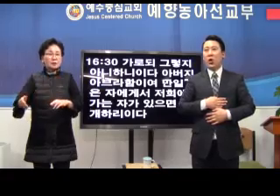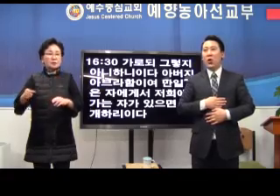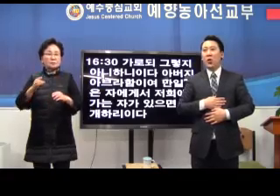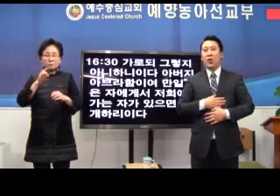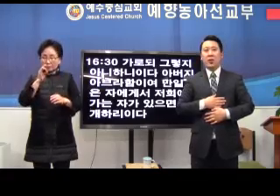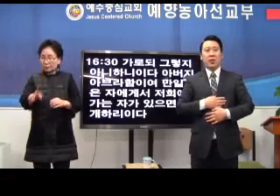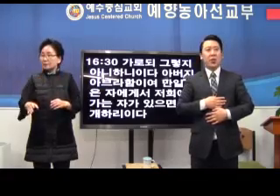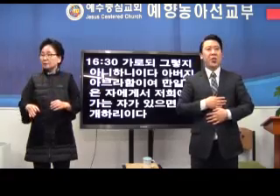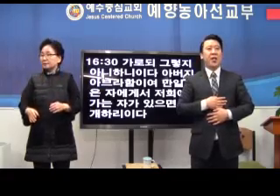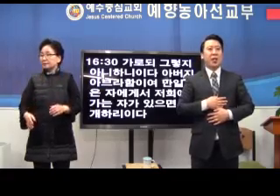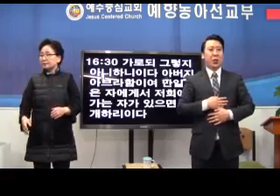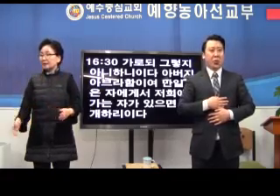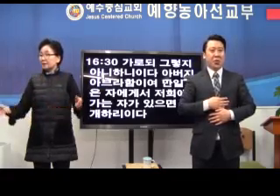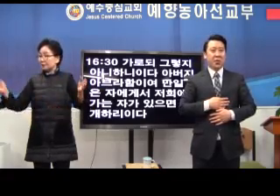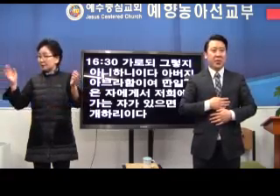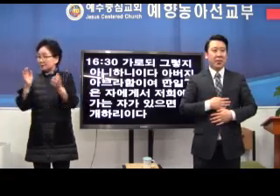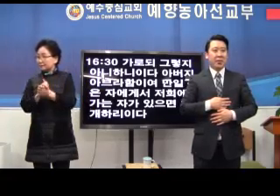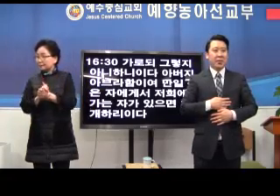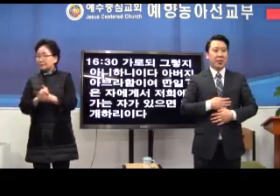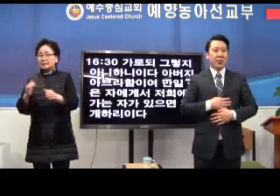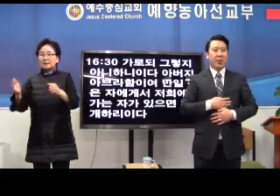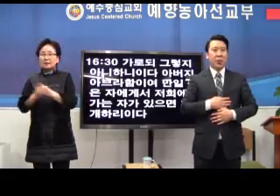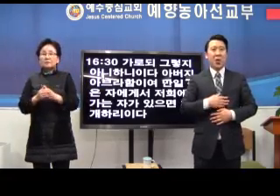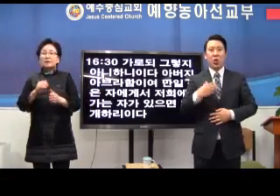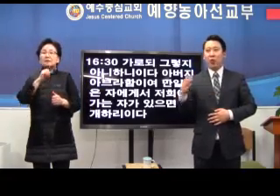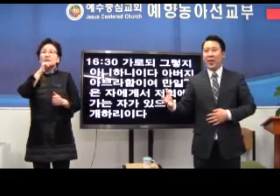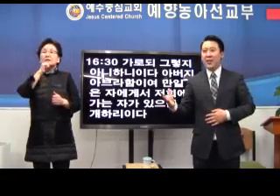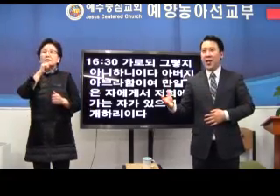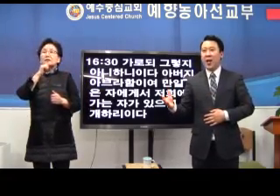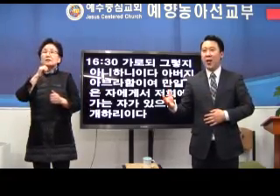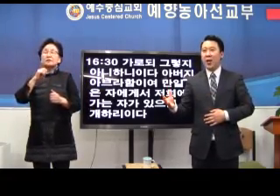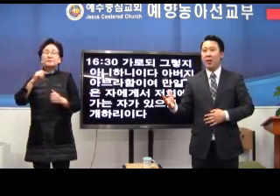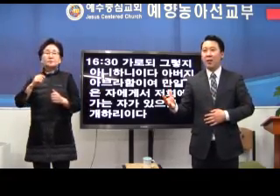그래서 거지 나사로는 왜 천국에 갔느냐?